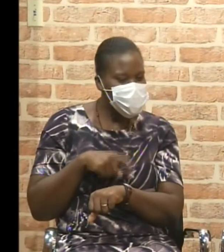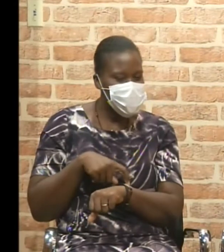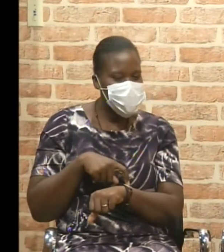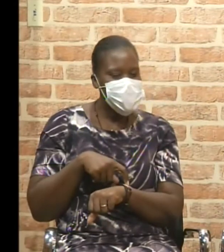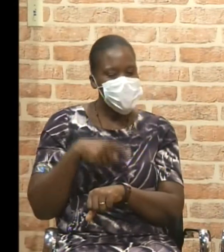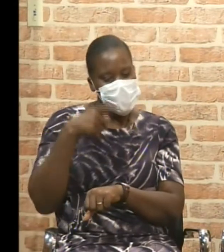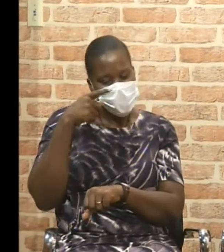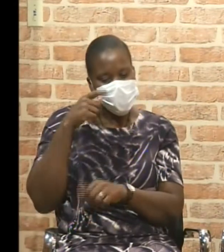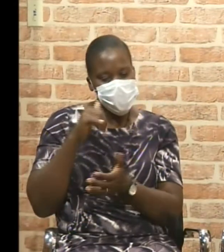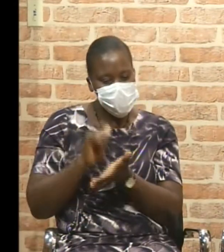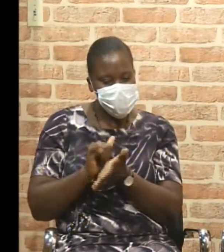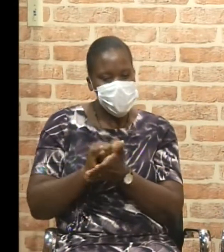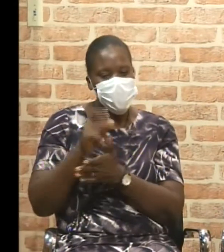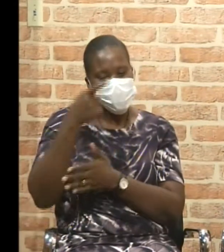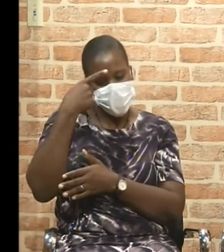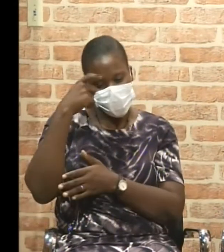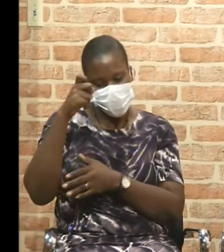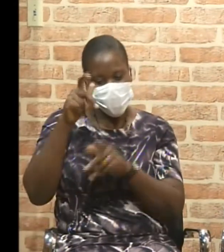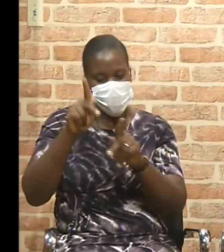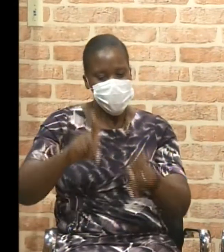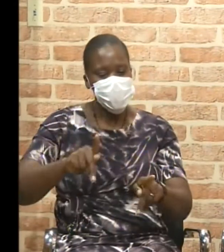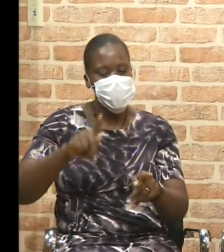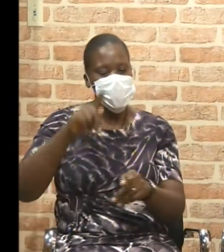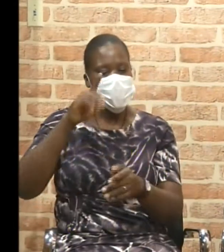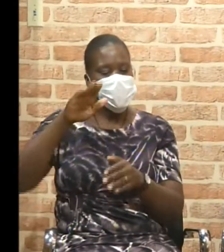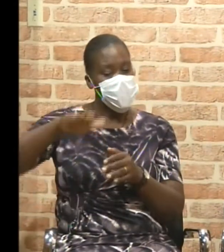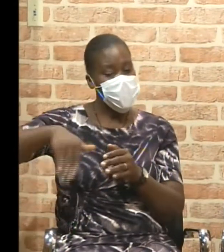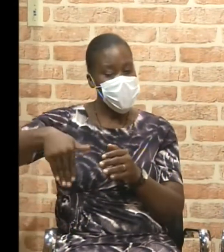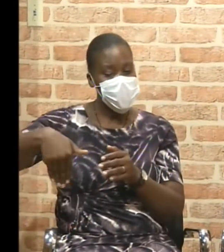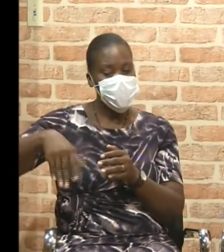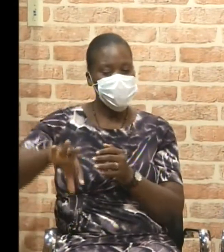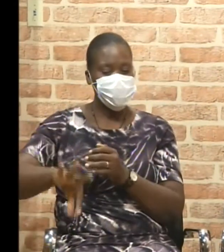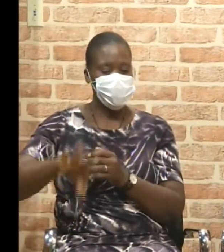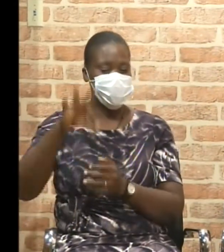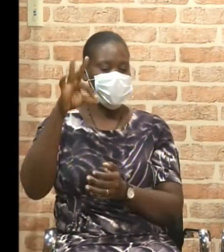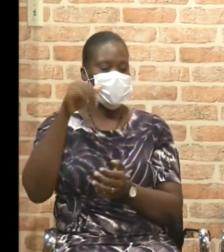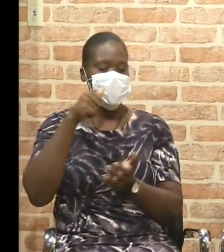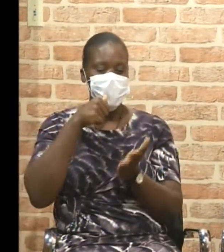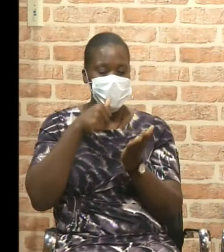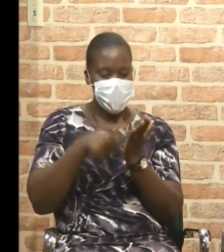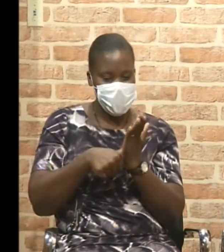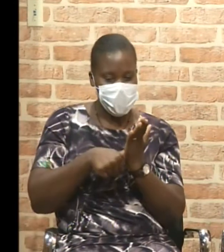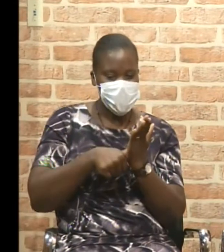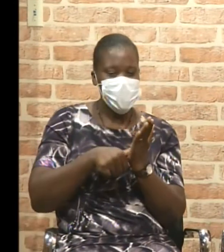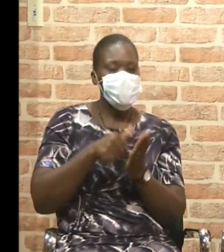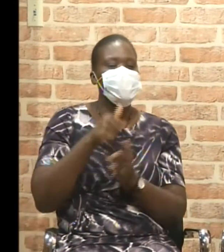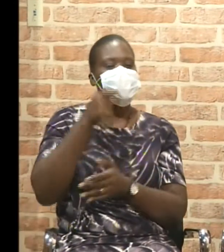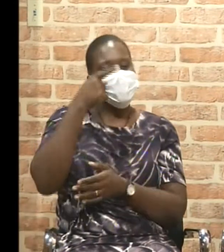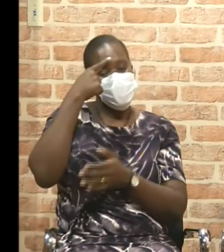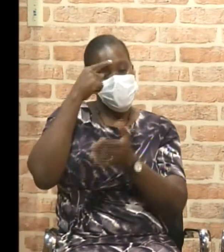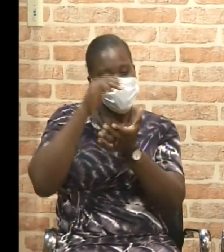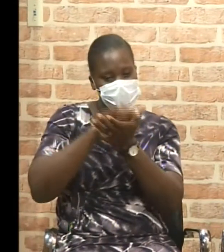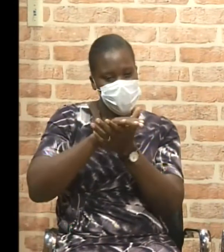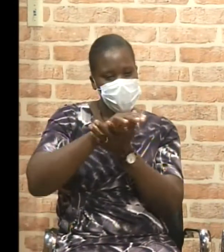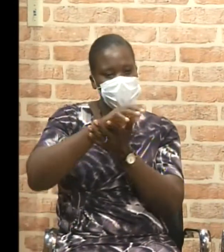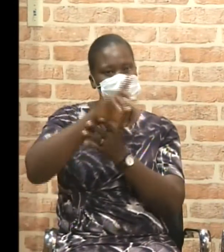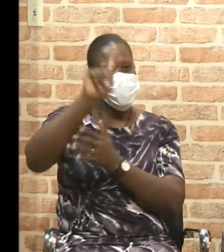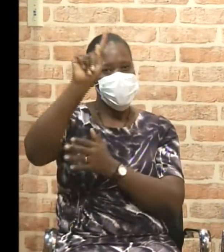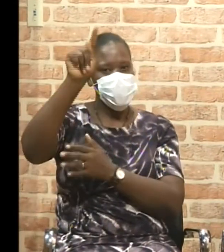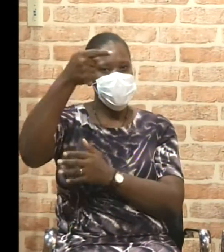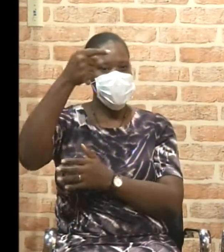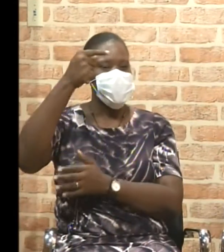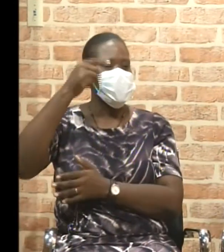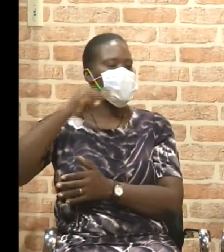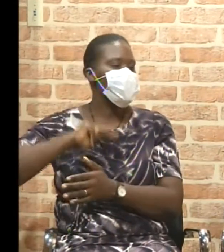yo pou konome mais moi sûr que PM nan justement li prend de engagement et président tout